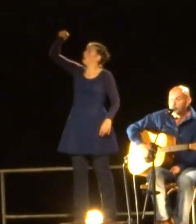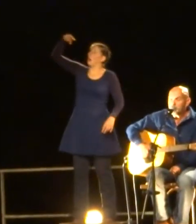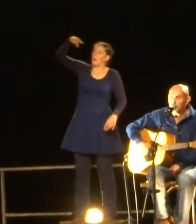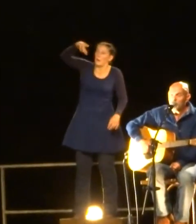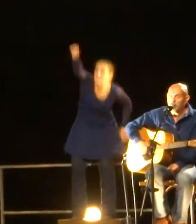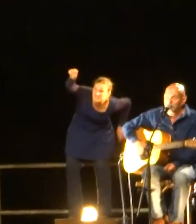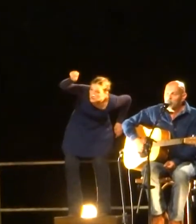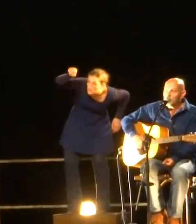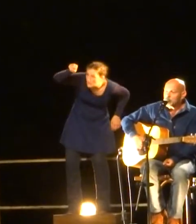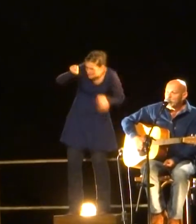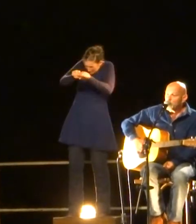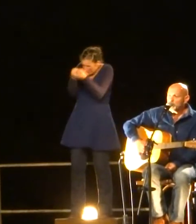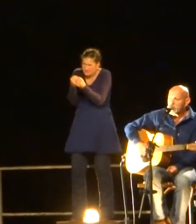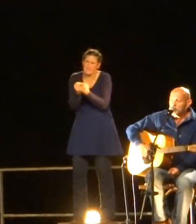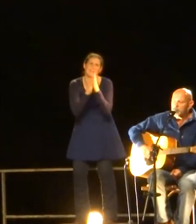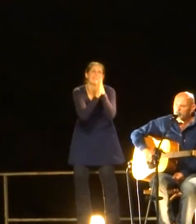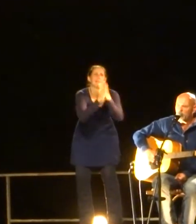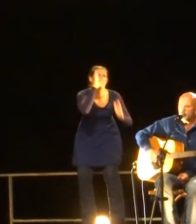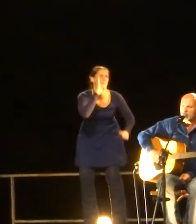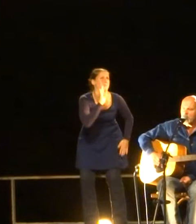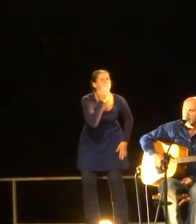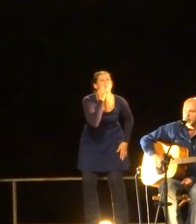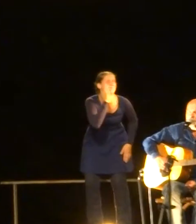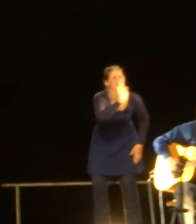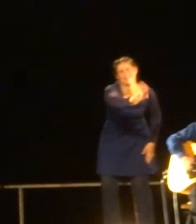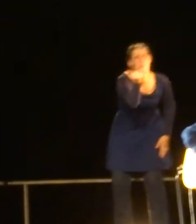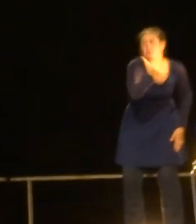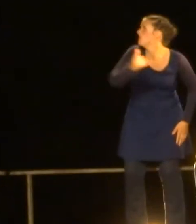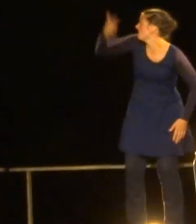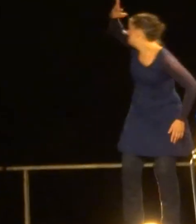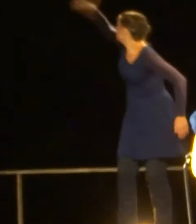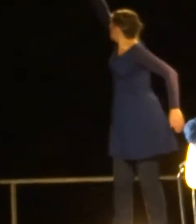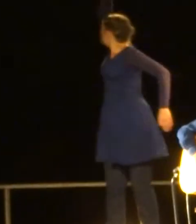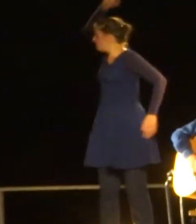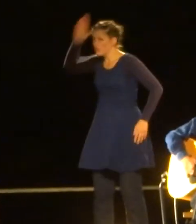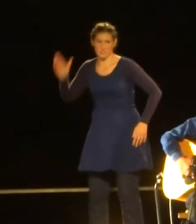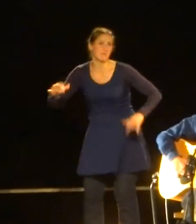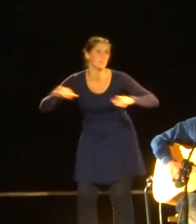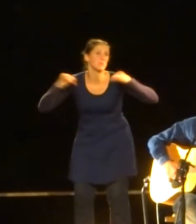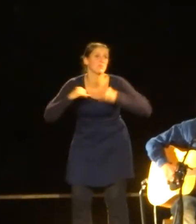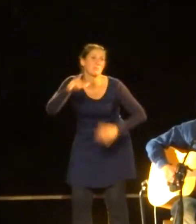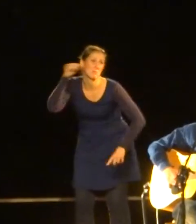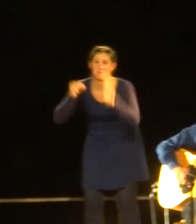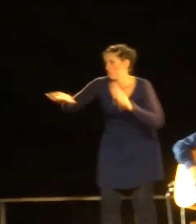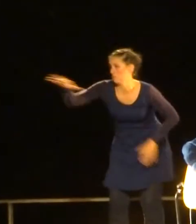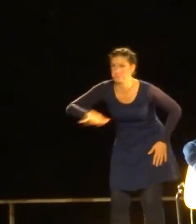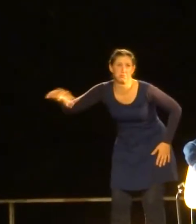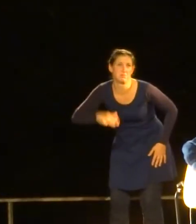de grâce ne mettons pas sous la gorge à Cupidon sa propre